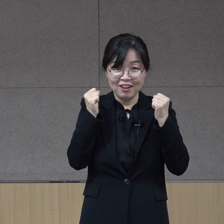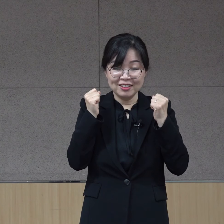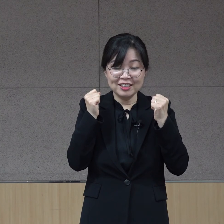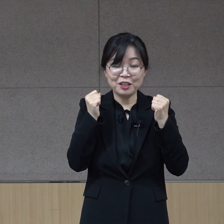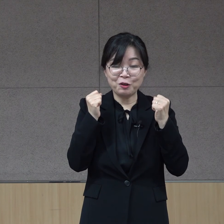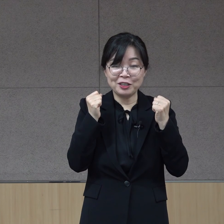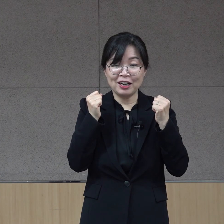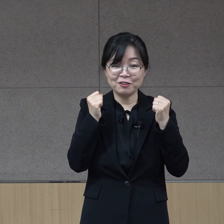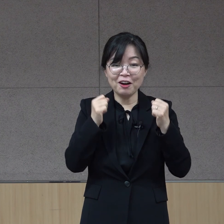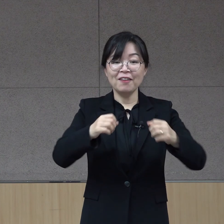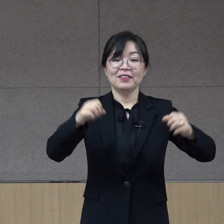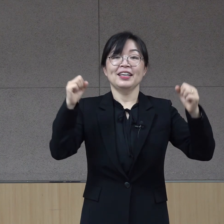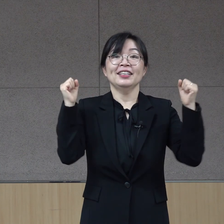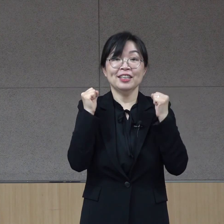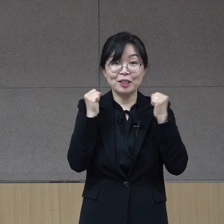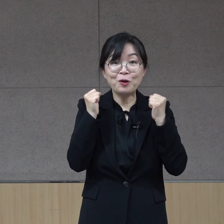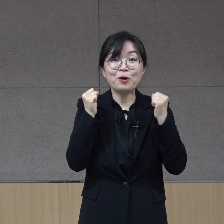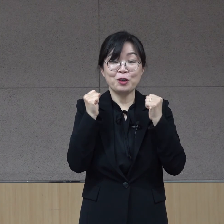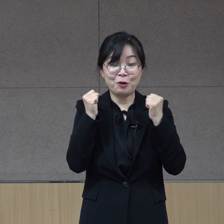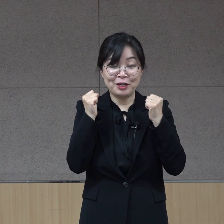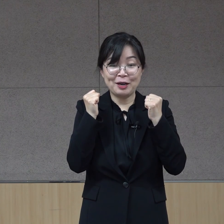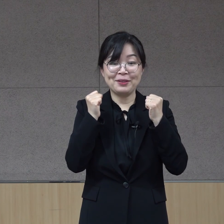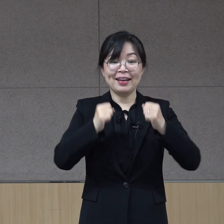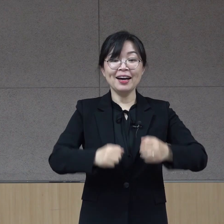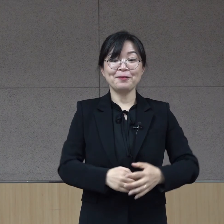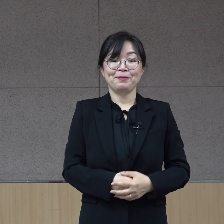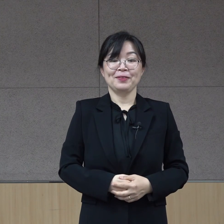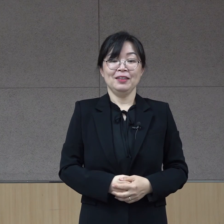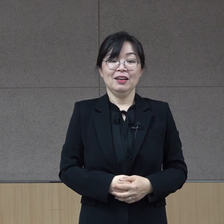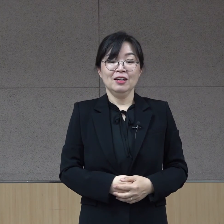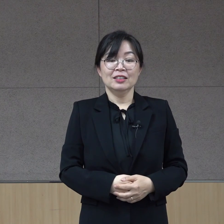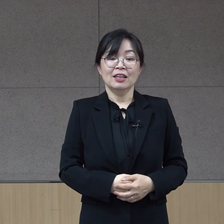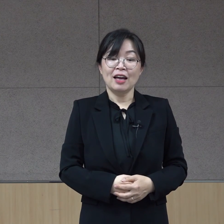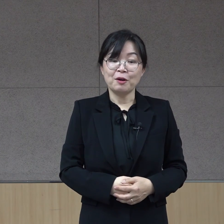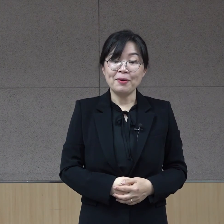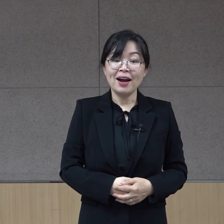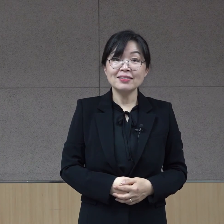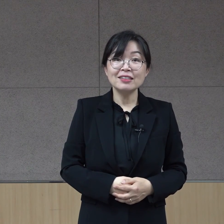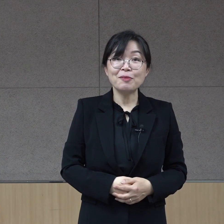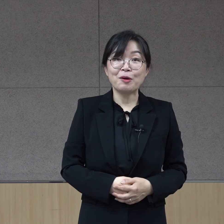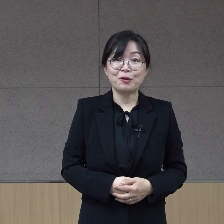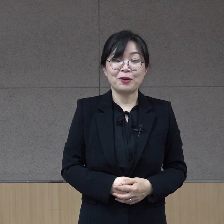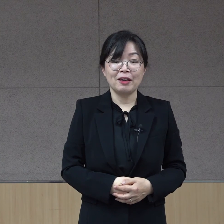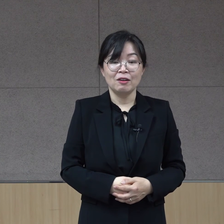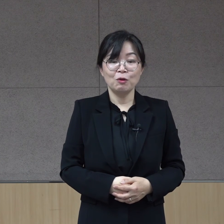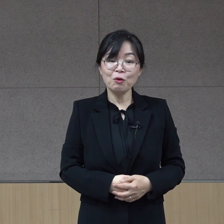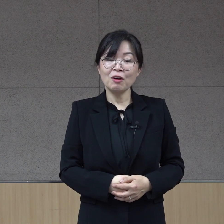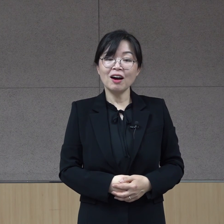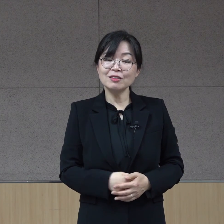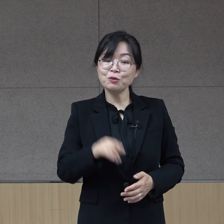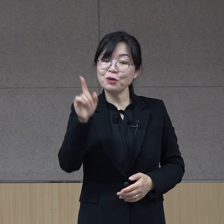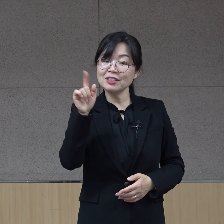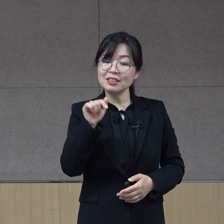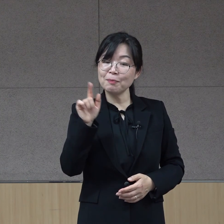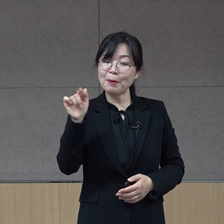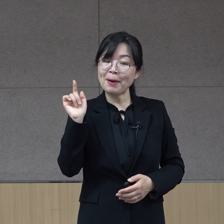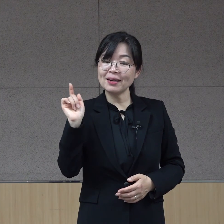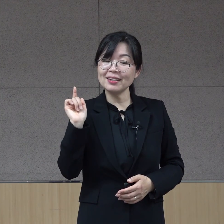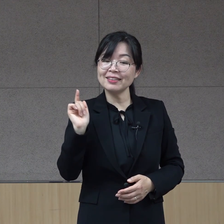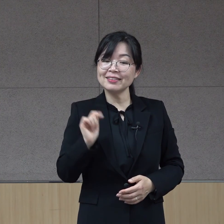추운 거. 이거를 겨울이라고요. 그냥 이렇게도 겨울이라고 합니다. 자, 다음 하늘을 배워볼게요. 하늘도 왠지 옆에 파랑이